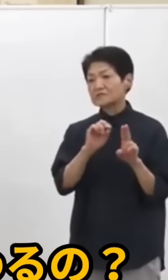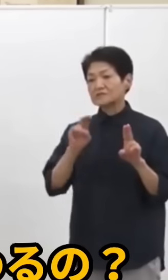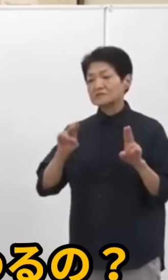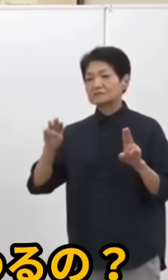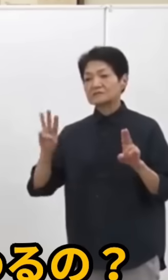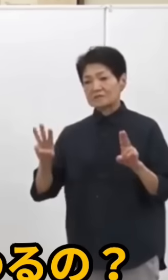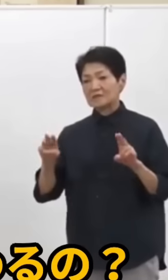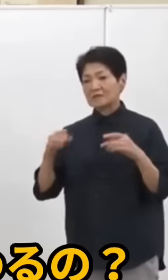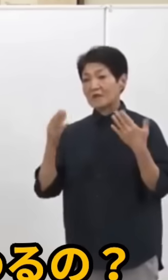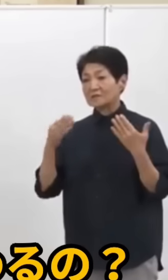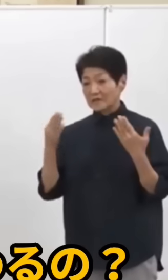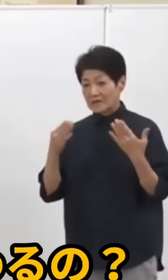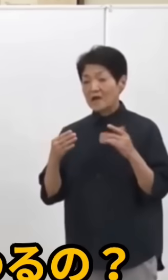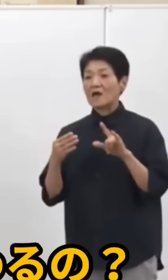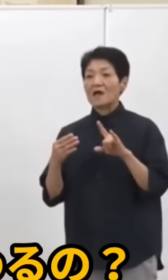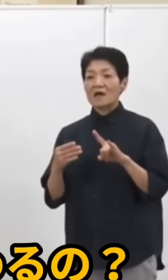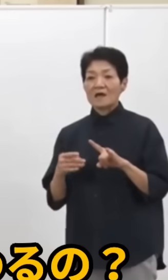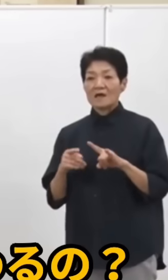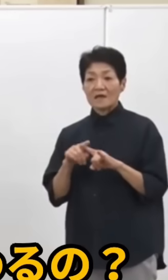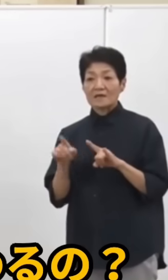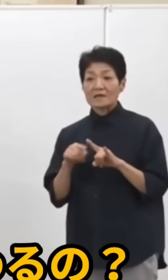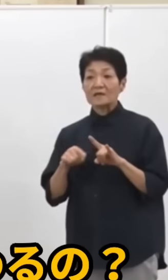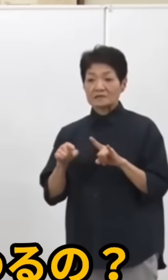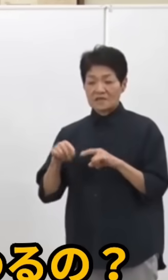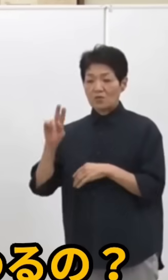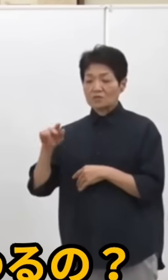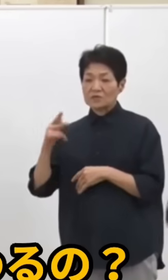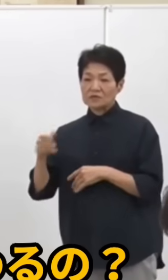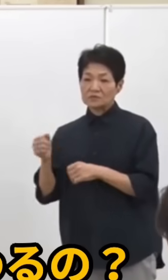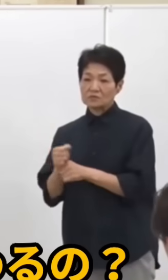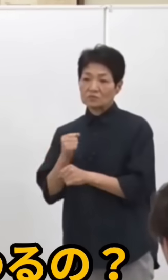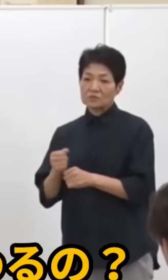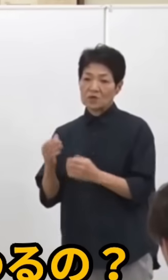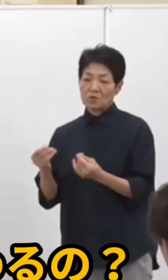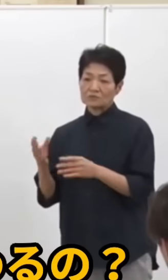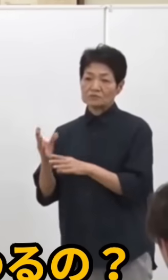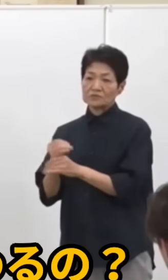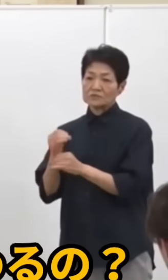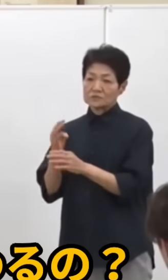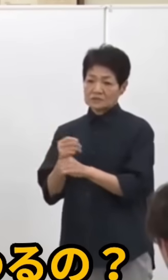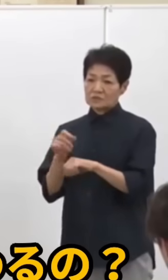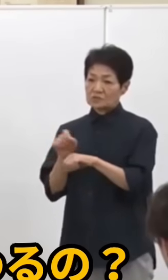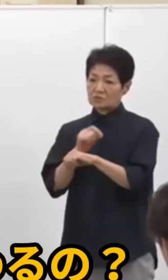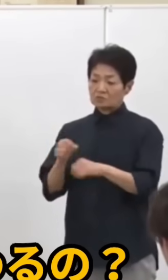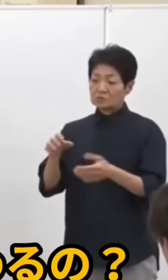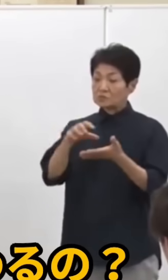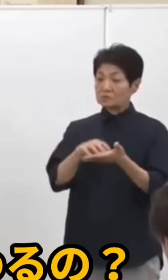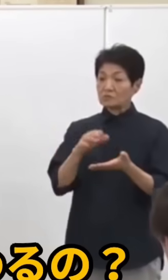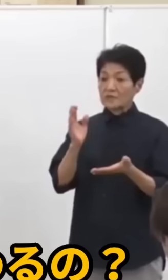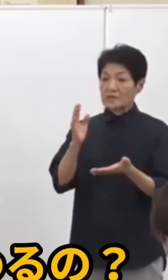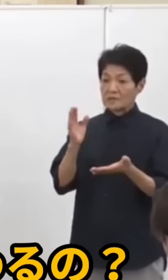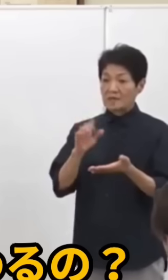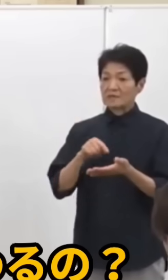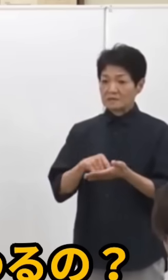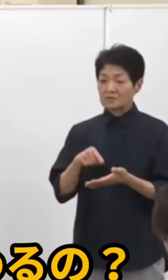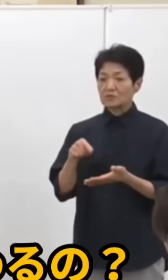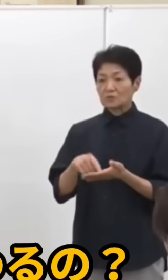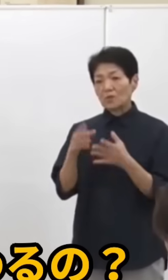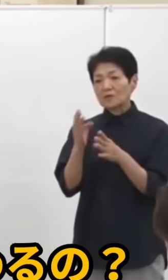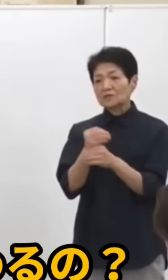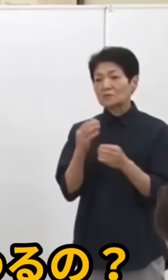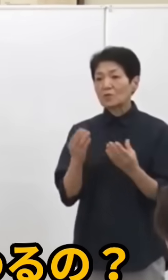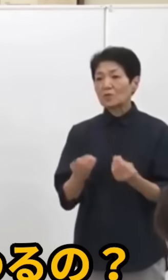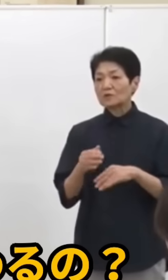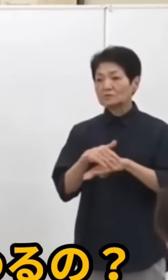られて、これで大阪市側の工事が終わる日付って、特に記載なかったと思います。これはいつに終わる予定です